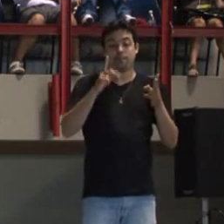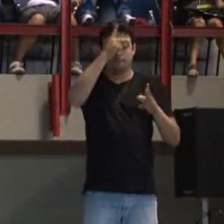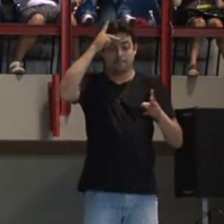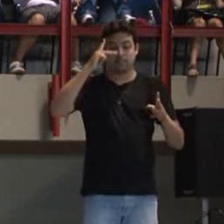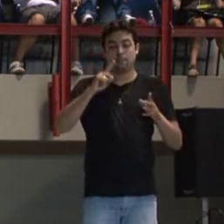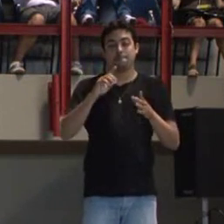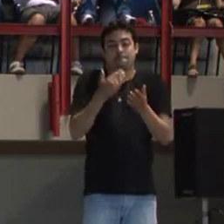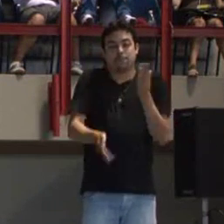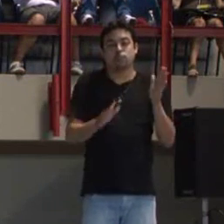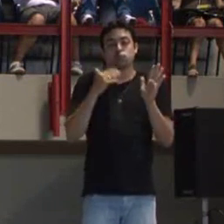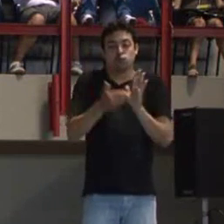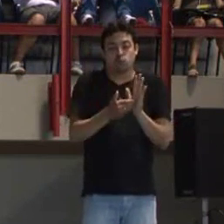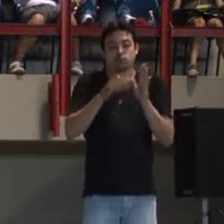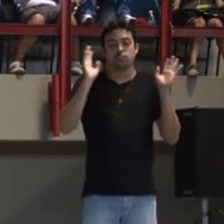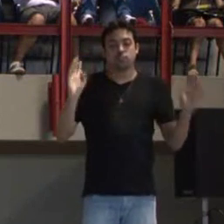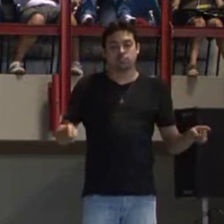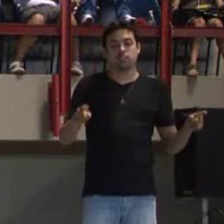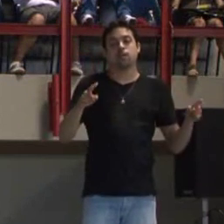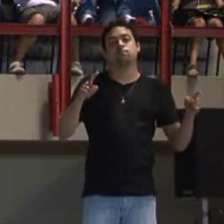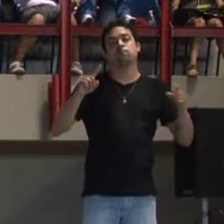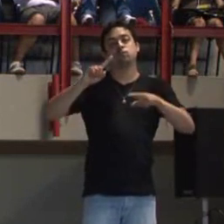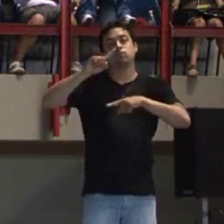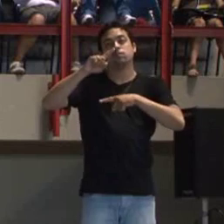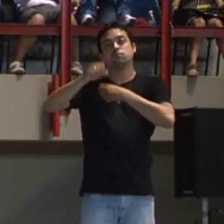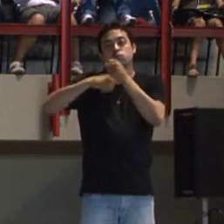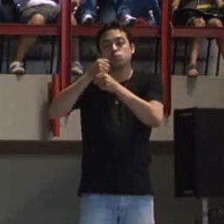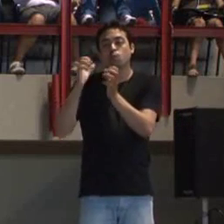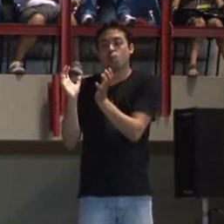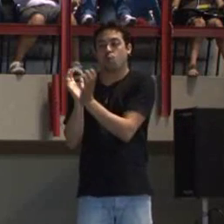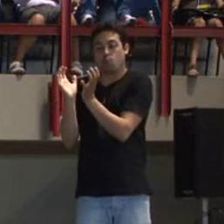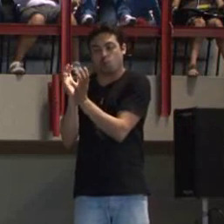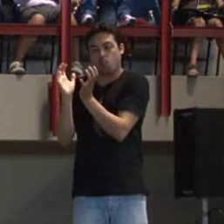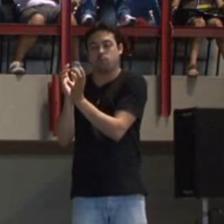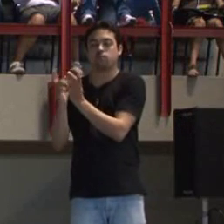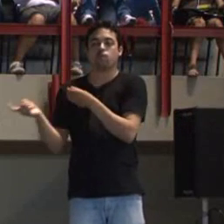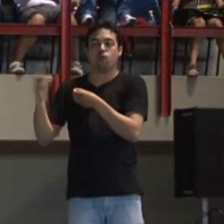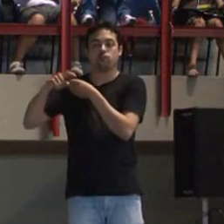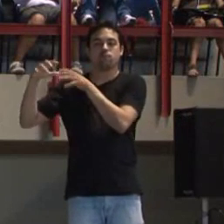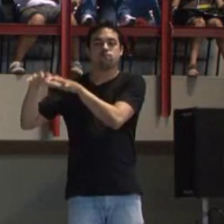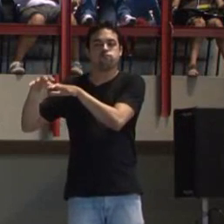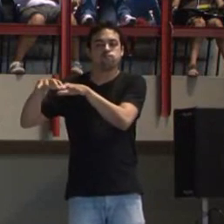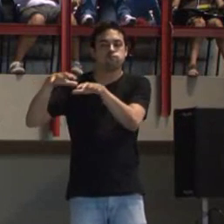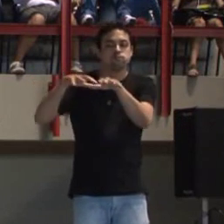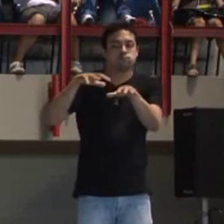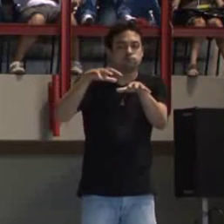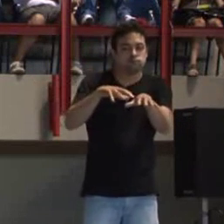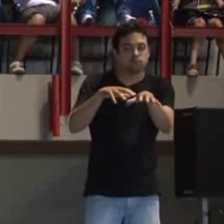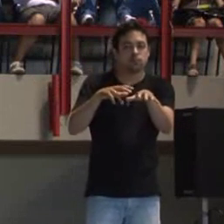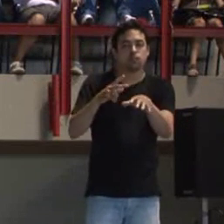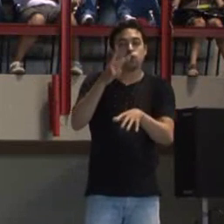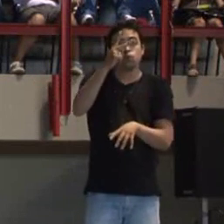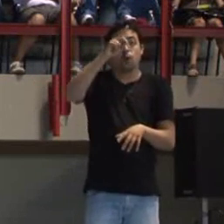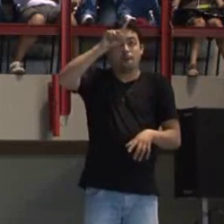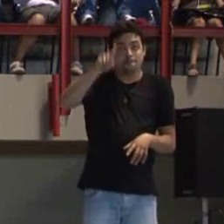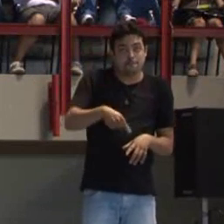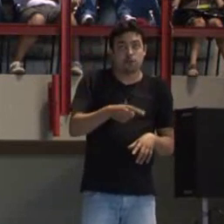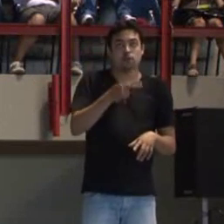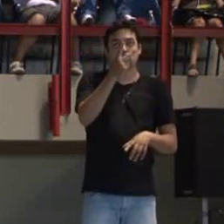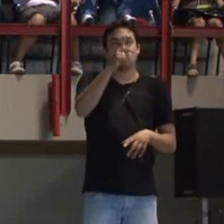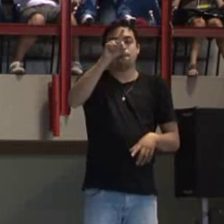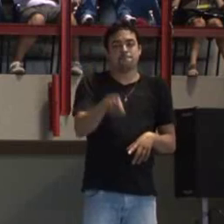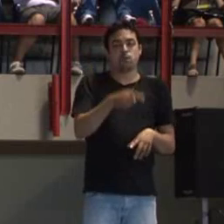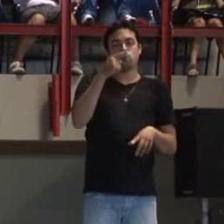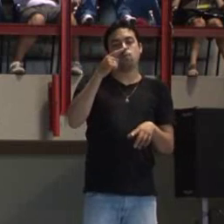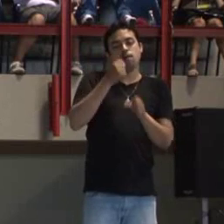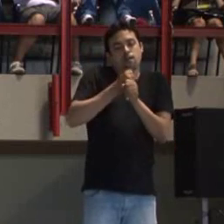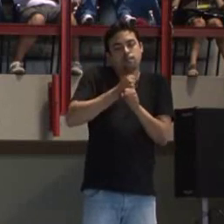tudo. Tempos depois voltava outro grupo para o Egito. Eles passaram 2000 anos para entender, 2000